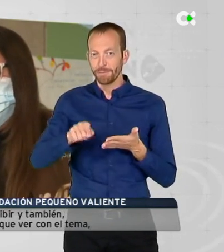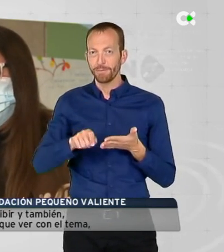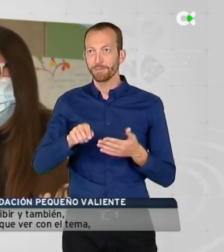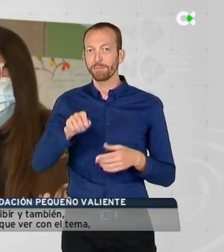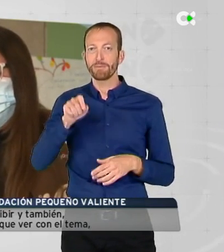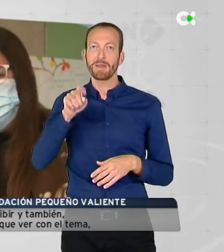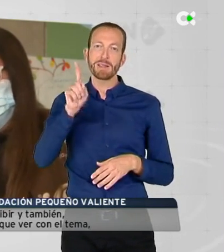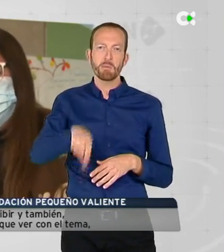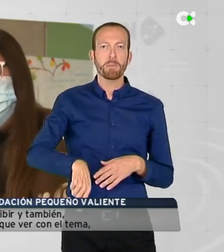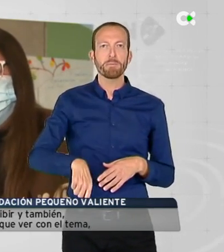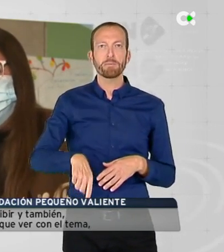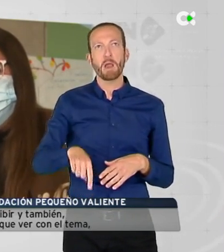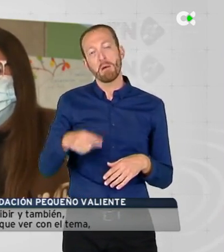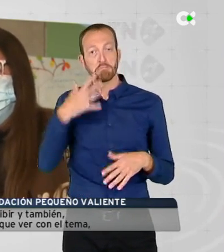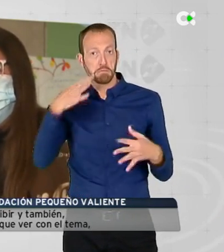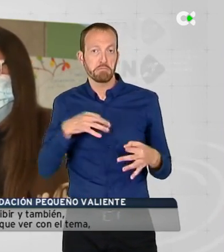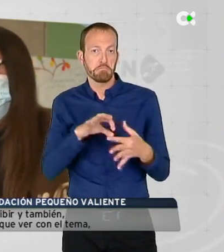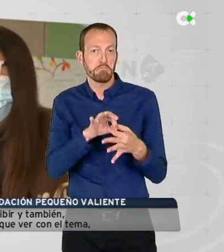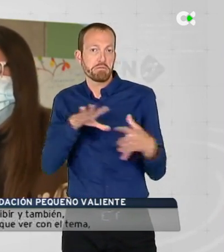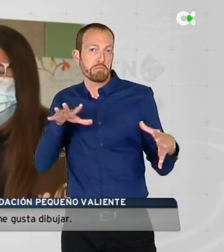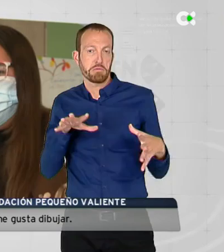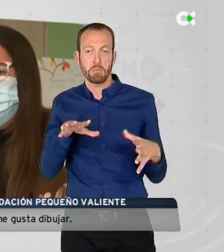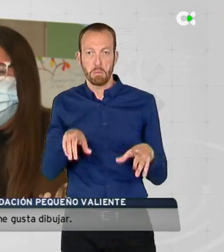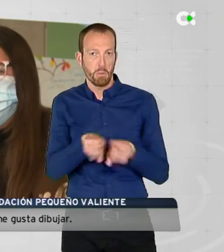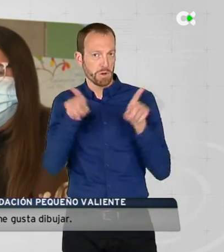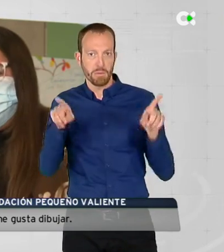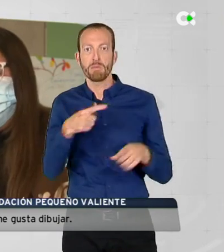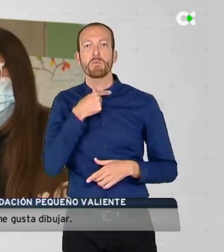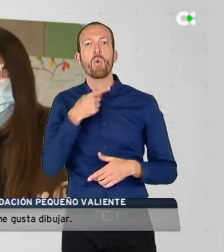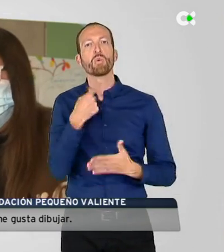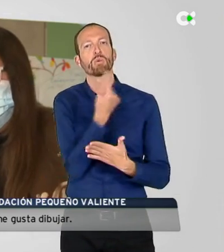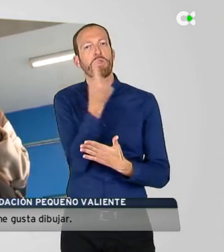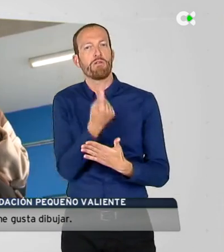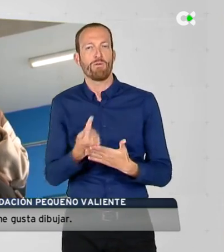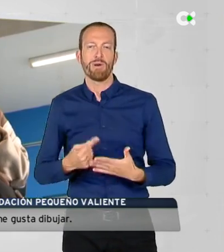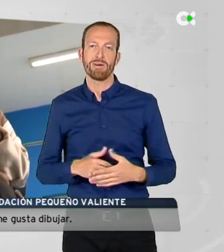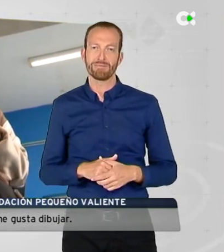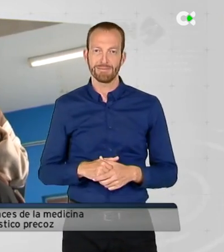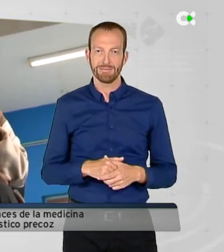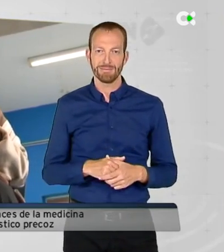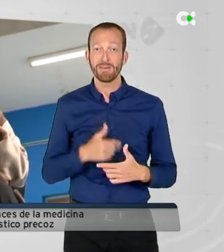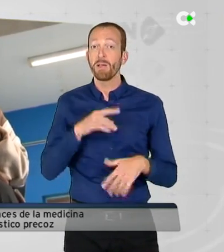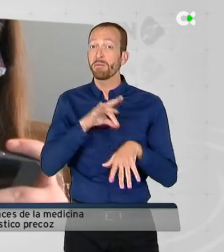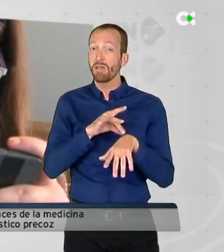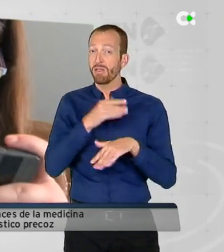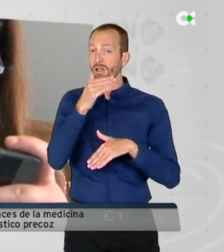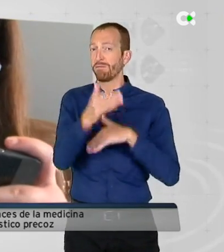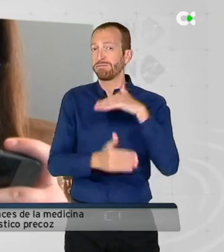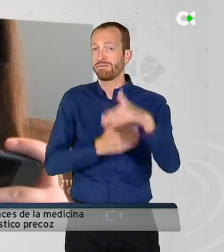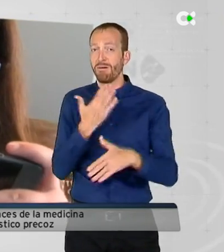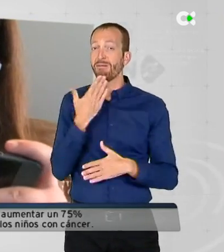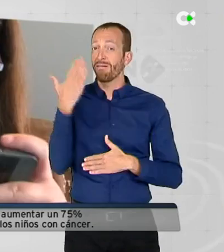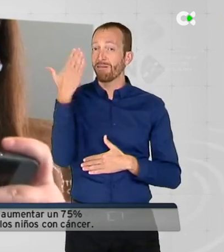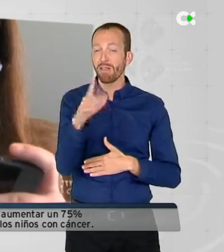Y también esto no tiene nada que ver con el terreno, pero también me gusta dibujar. Gracias a los avances de la medicina y al